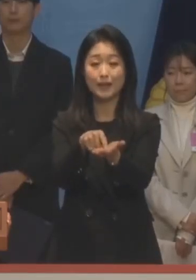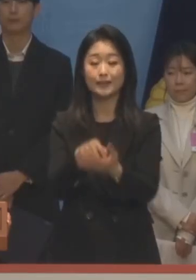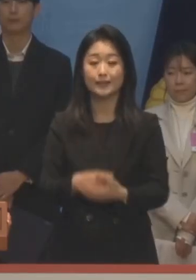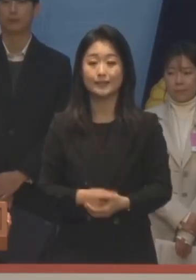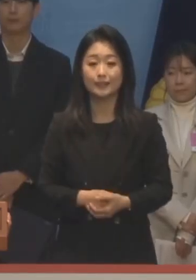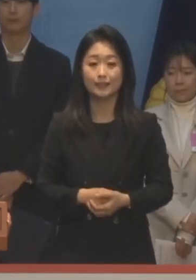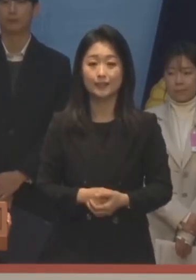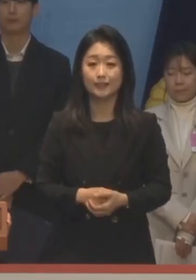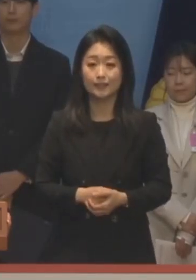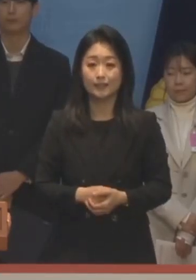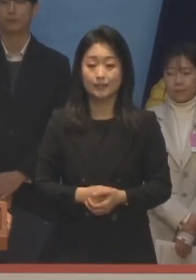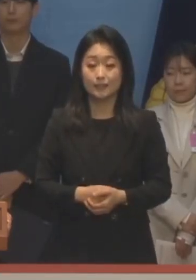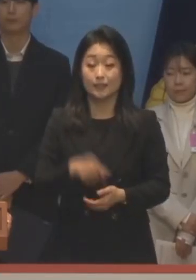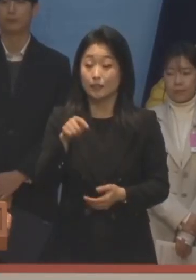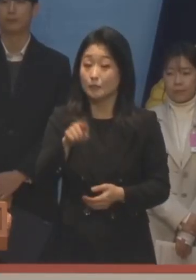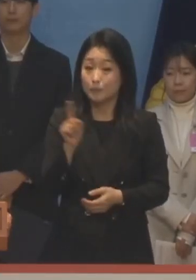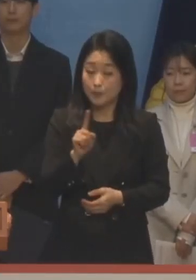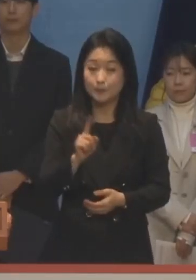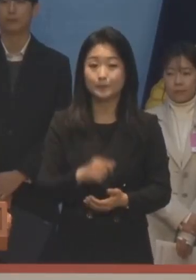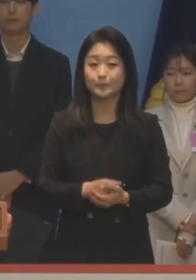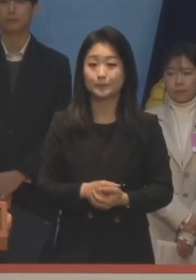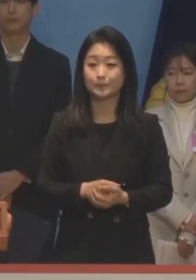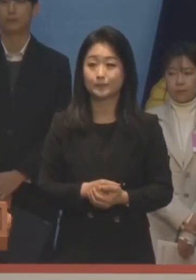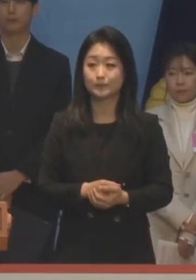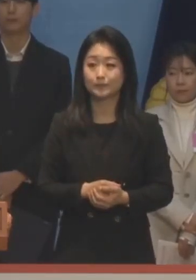발의합니다. 세트법은